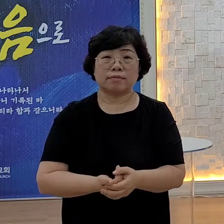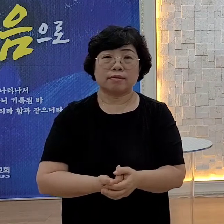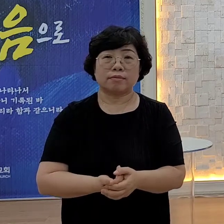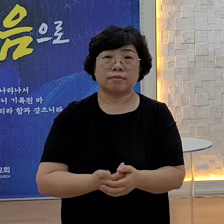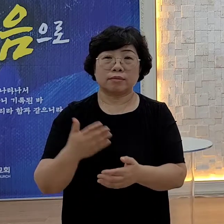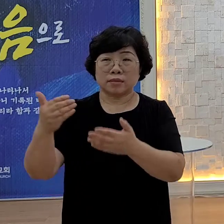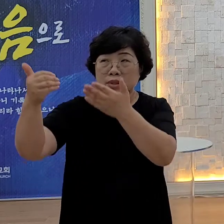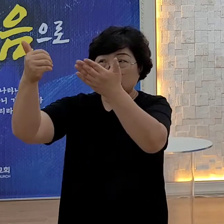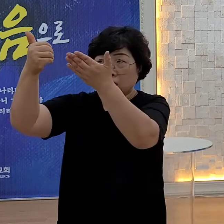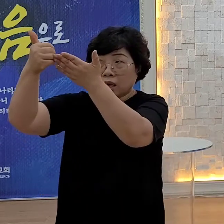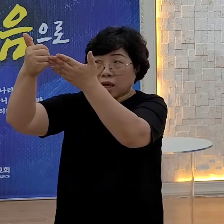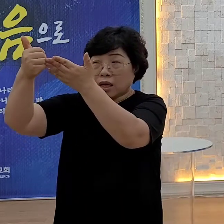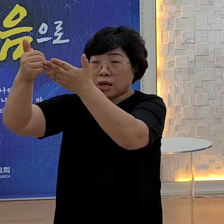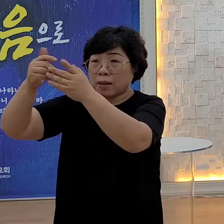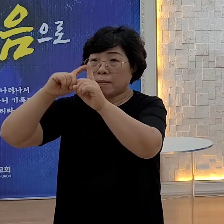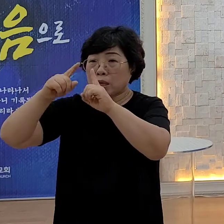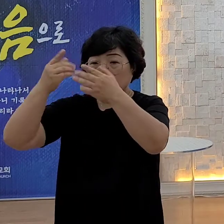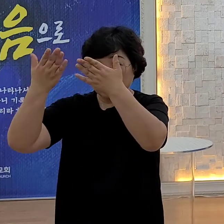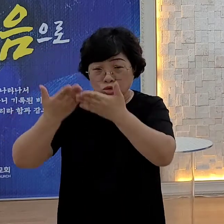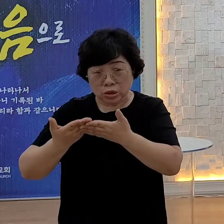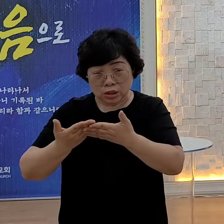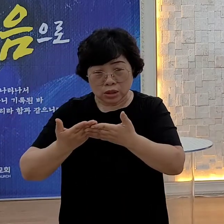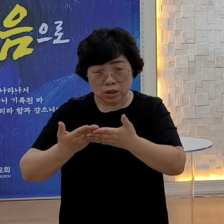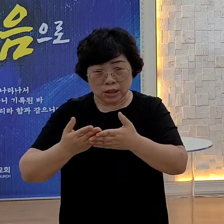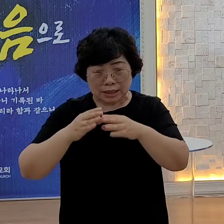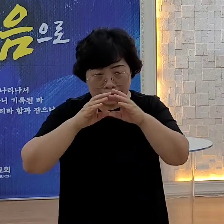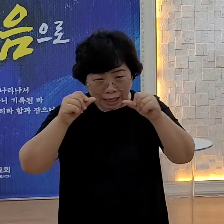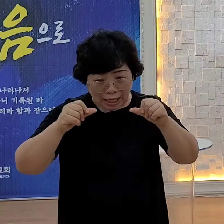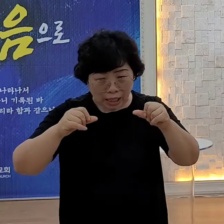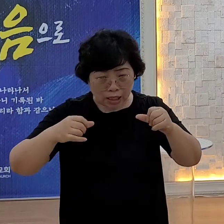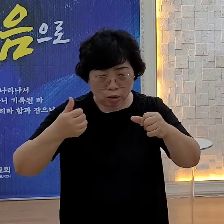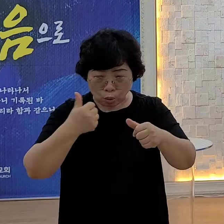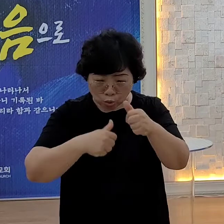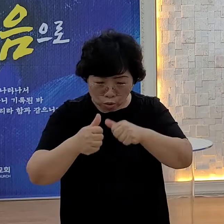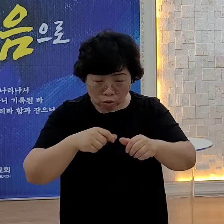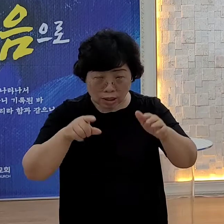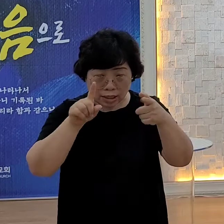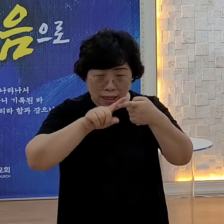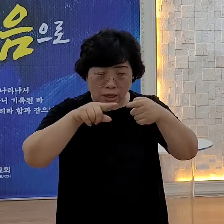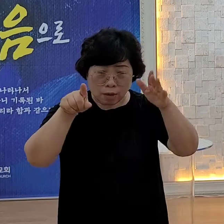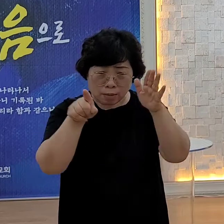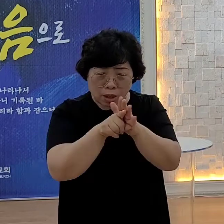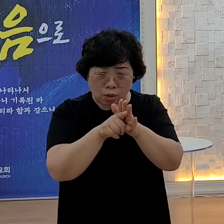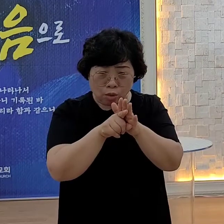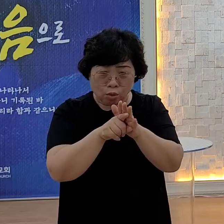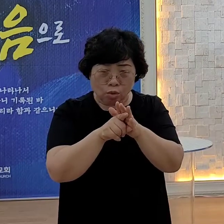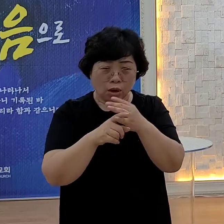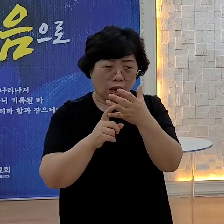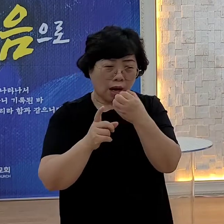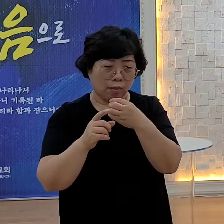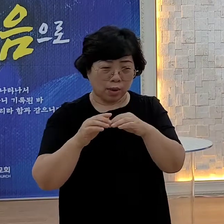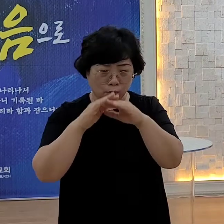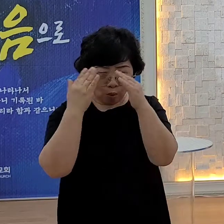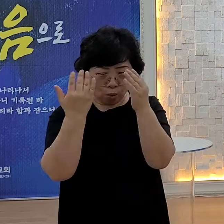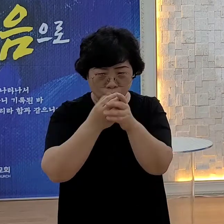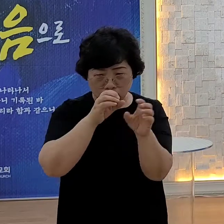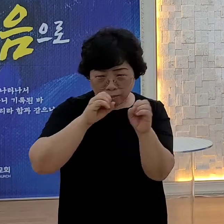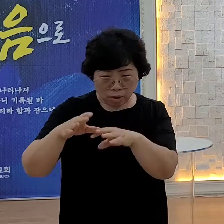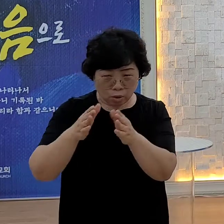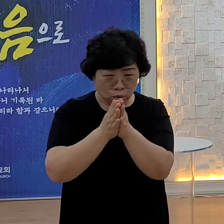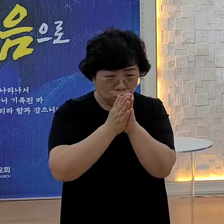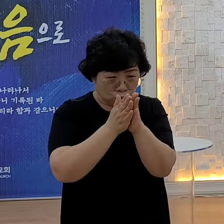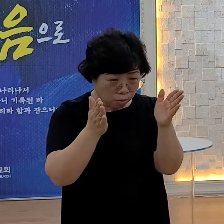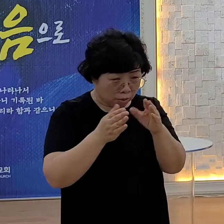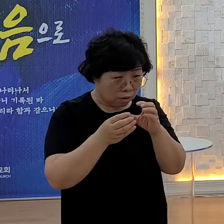그 말씀하신 후손 땅 이거 믿고 아브라함은 출발했습니다. 모든 걸 다 버리고 출발했습니다.